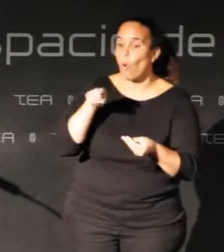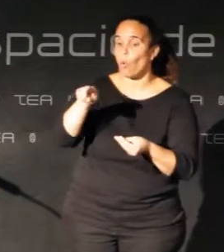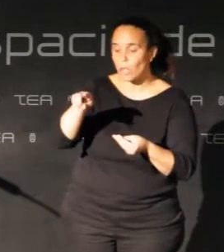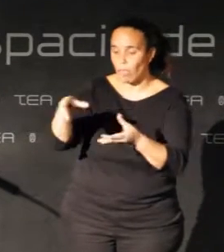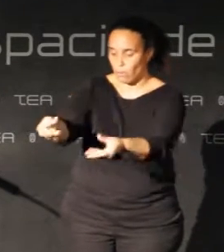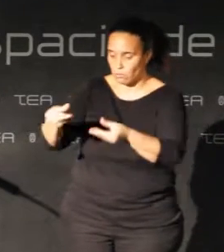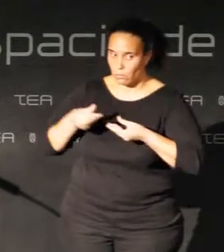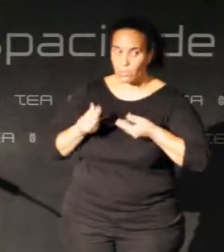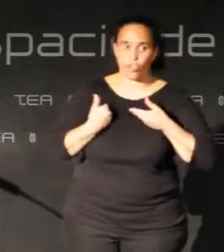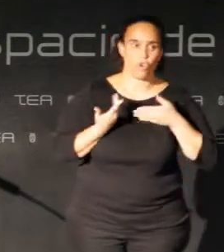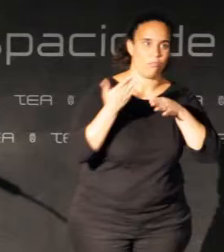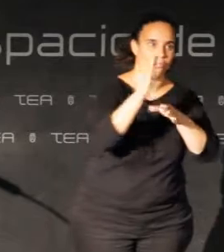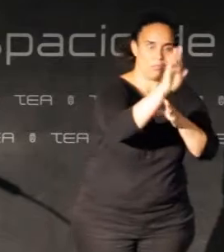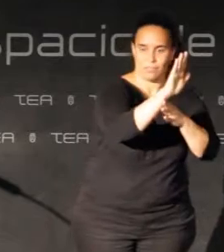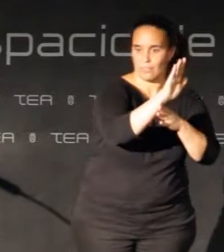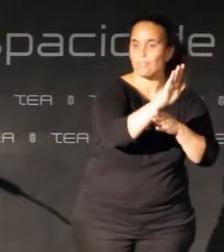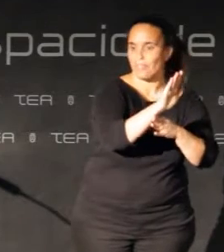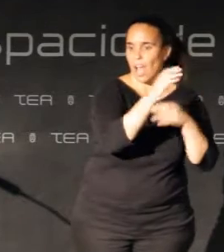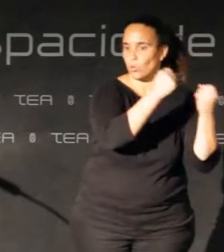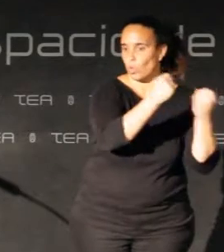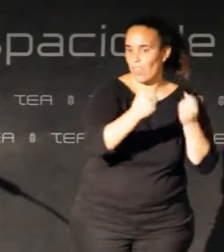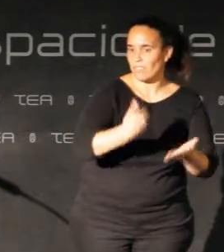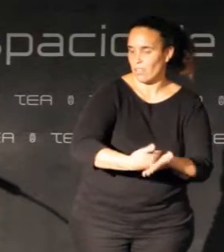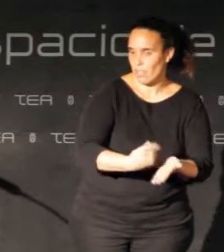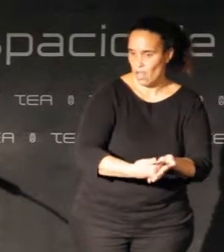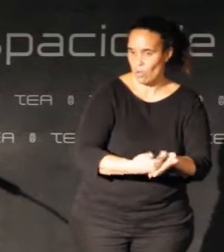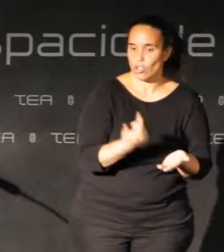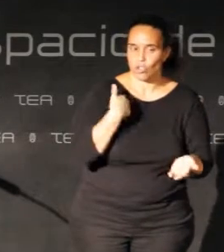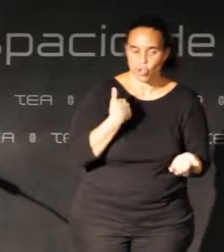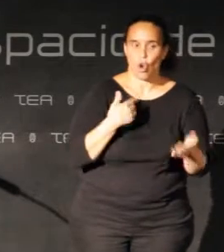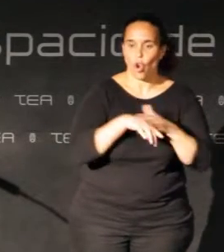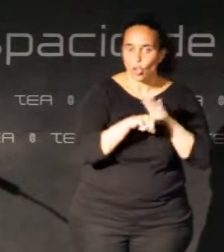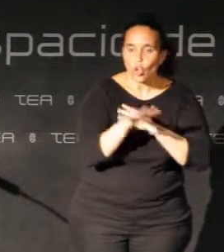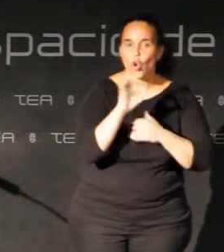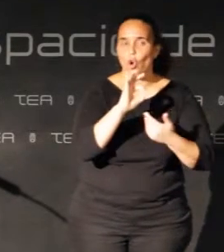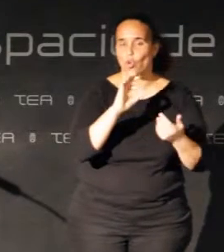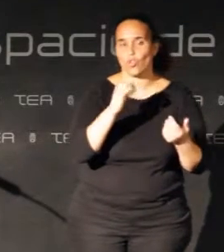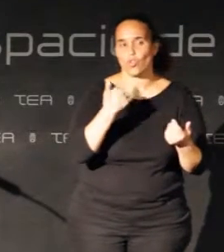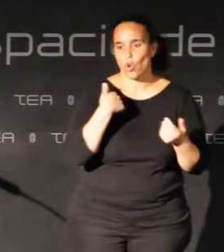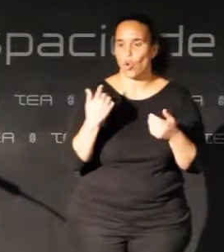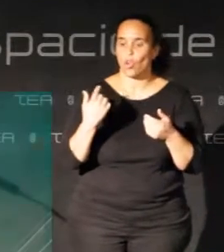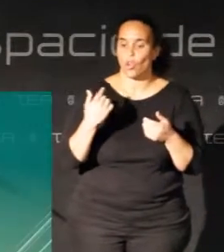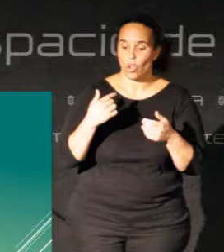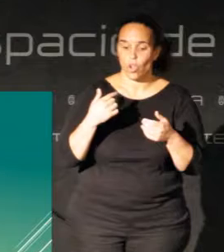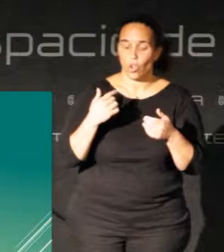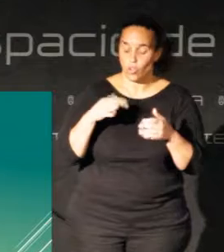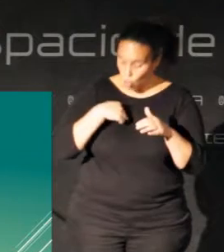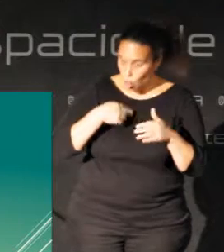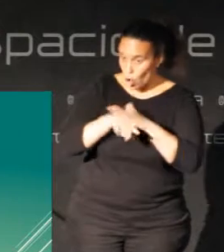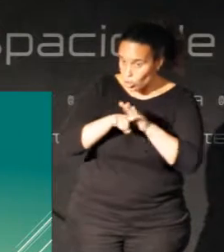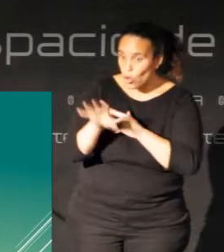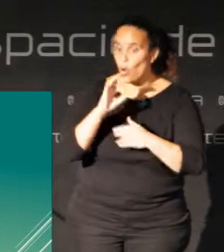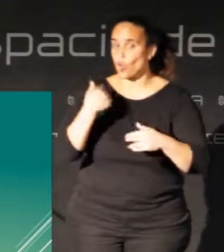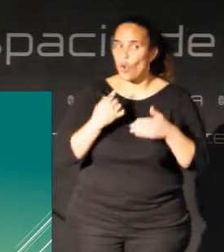nosotros seamos los que o bien emitamos el certificado o bien lo enviemos a un tercero para que ellos